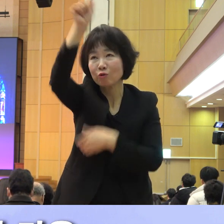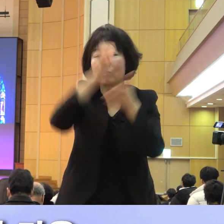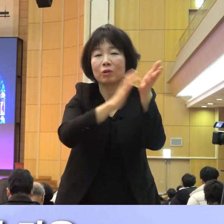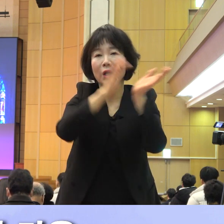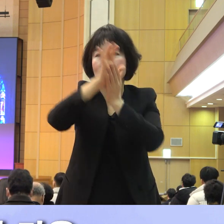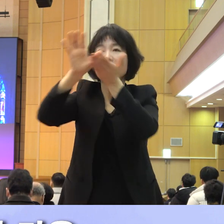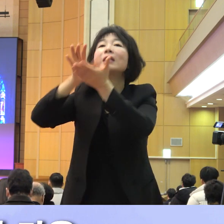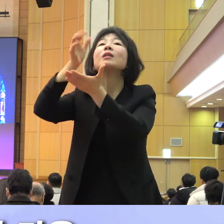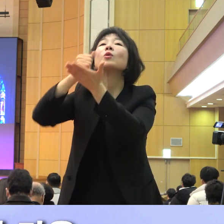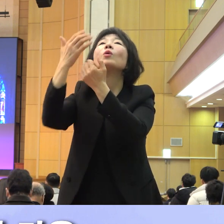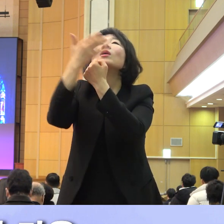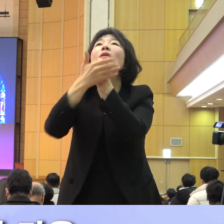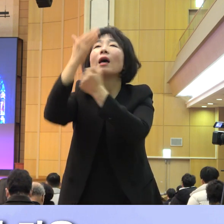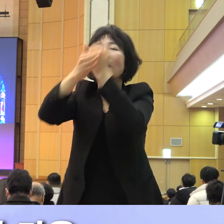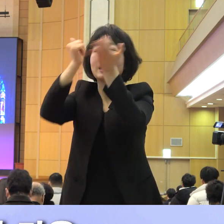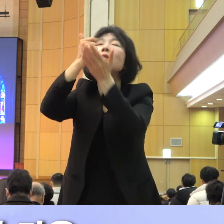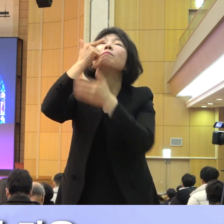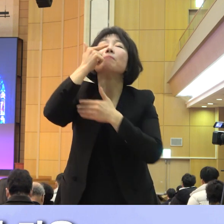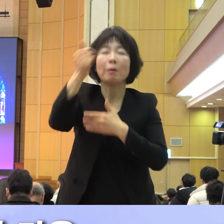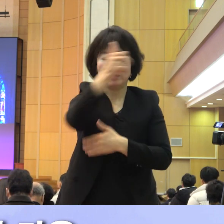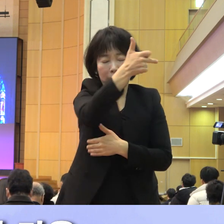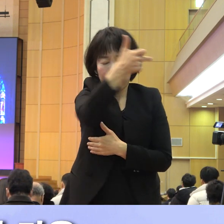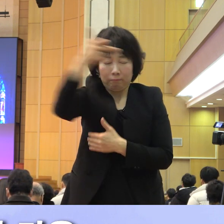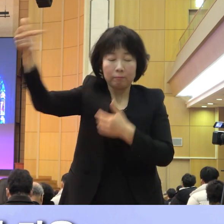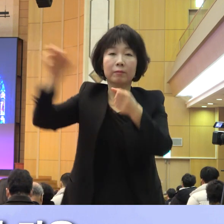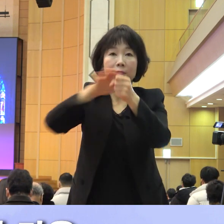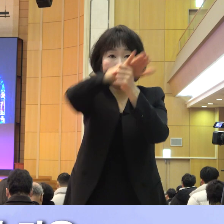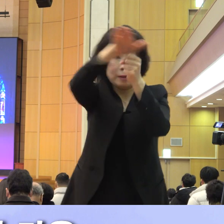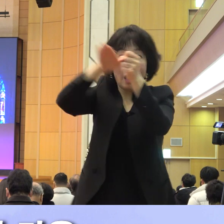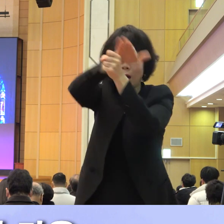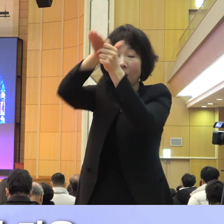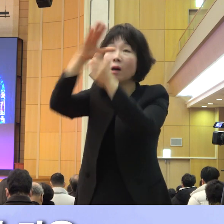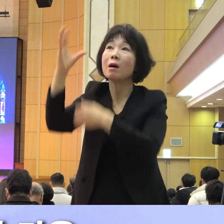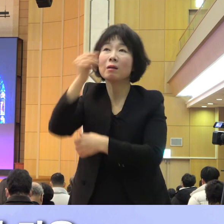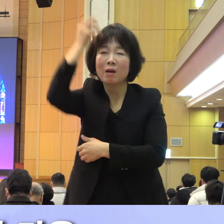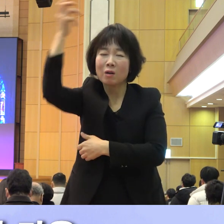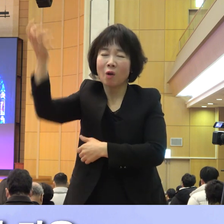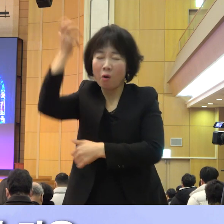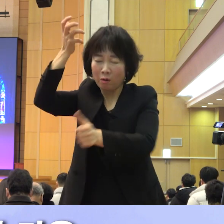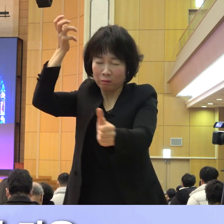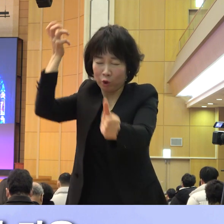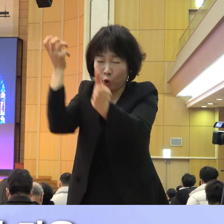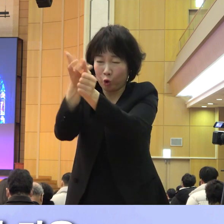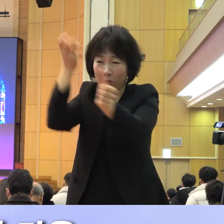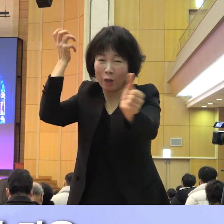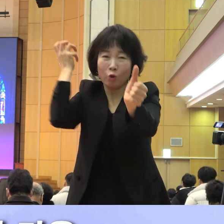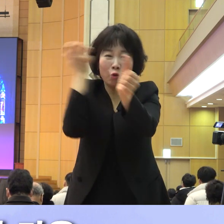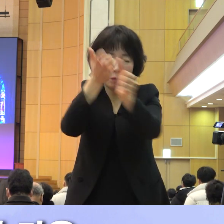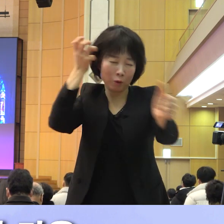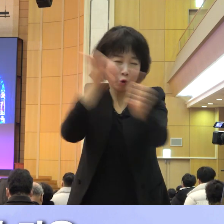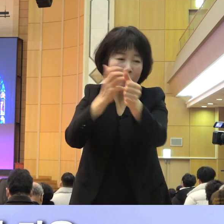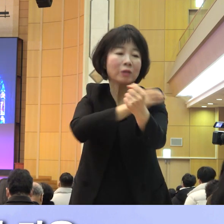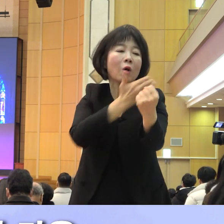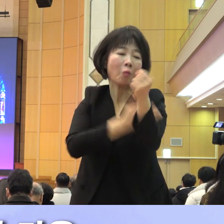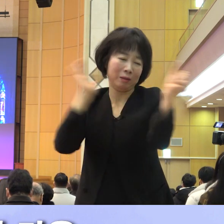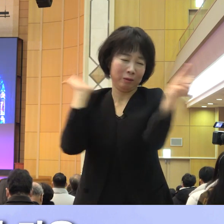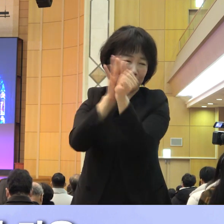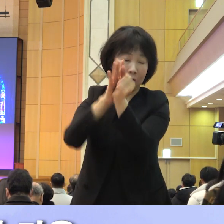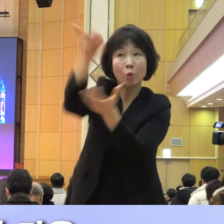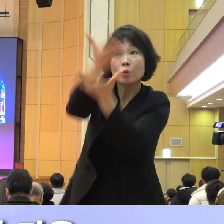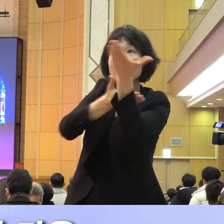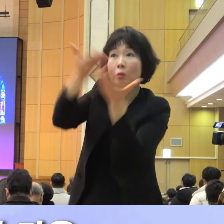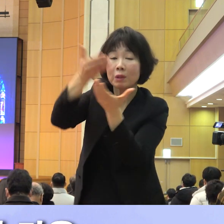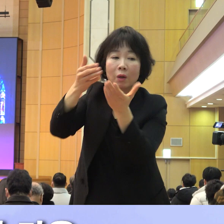예수 그리스도의 은혜와 하나님 아버지의 크나크신 사랑과 성령의 충만과 성령의 역사와 성령의